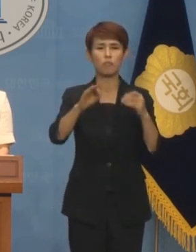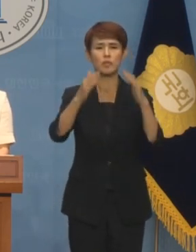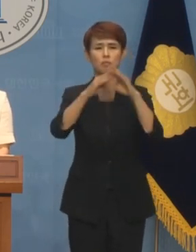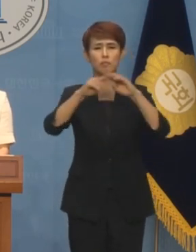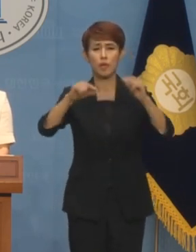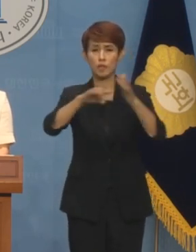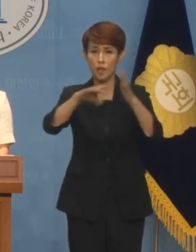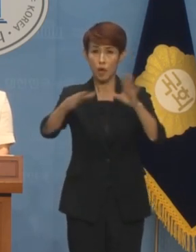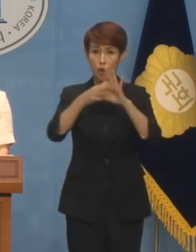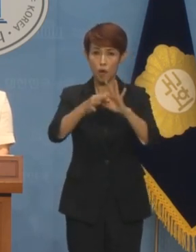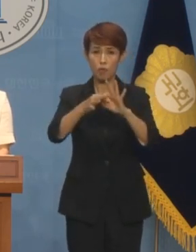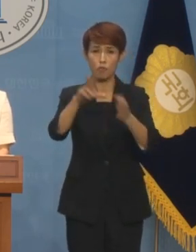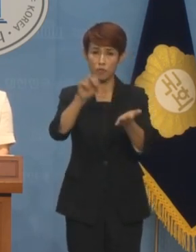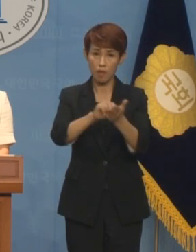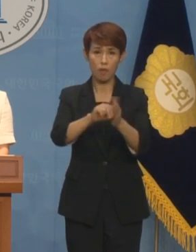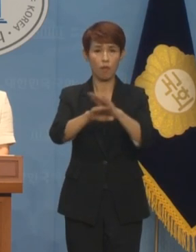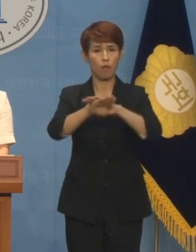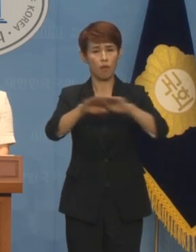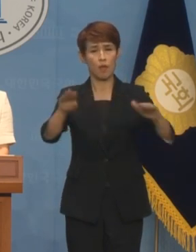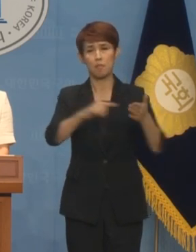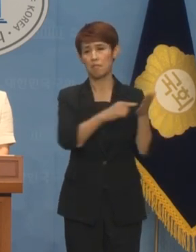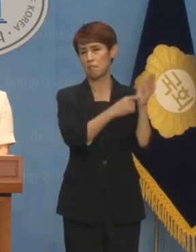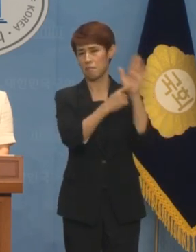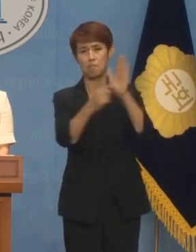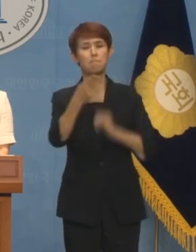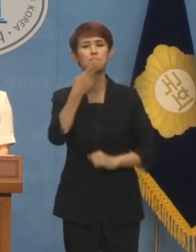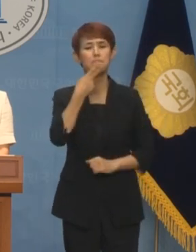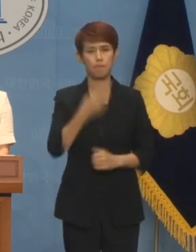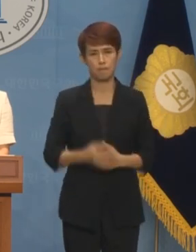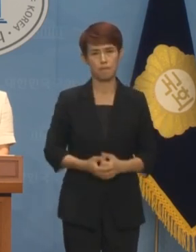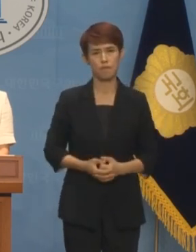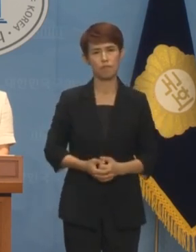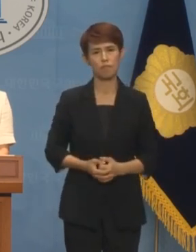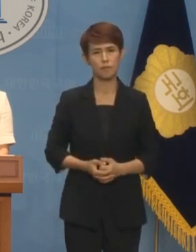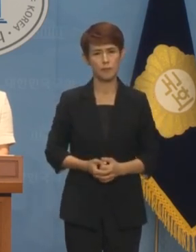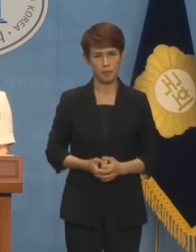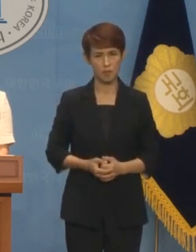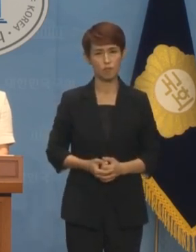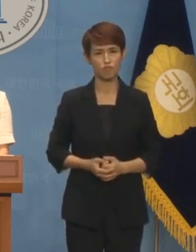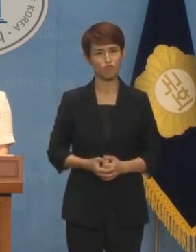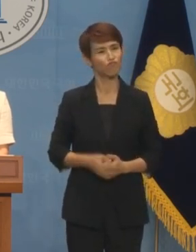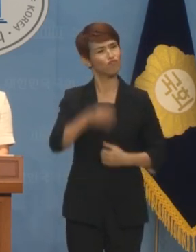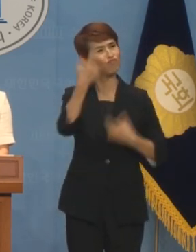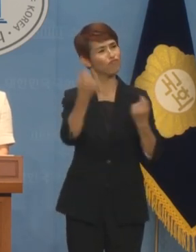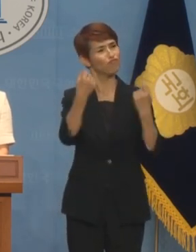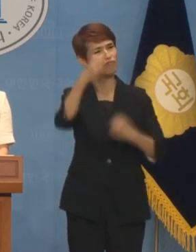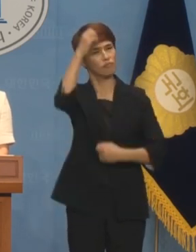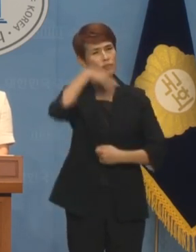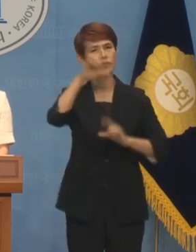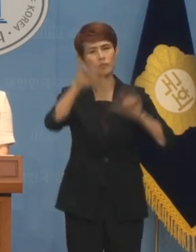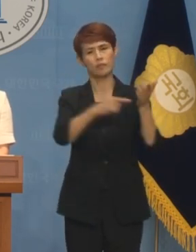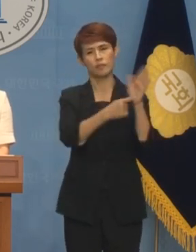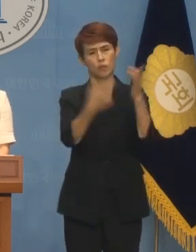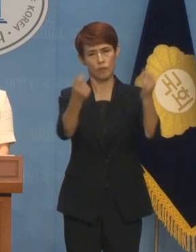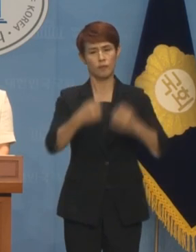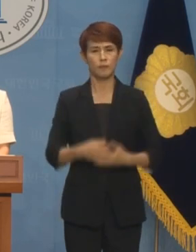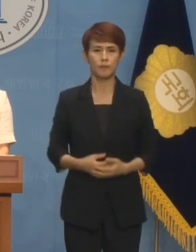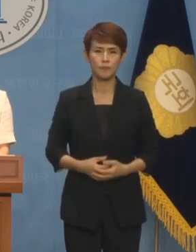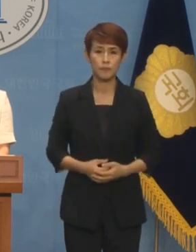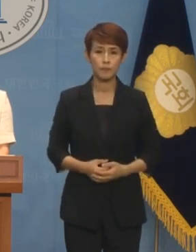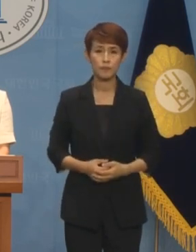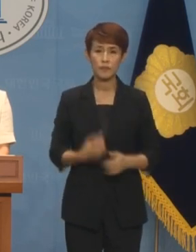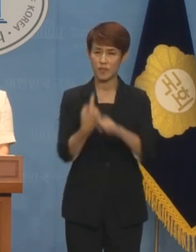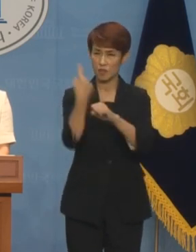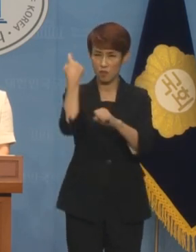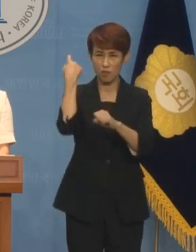세입 충격 대책은 전혀 거론되지 않는다는 점은 그야말로 무책임함의 극치를 보여줍니다.